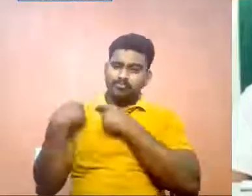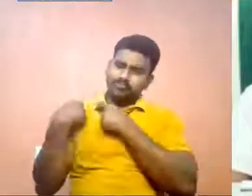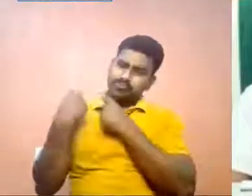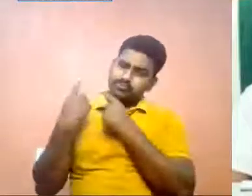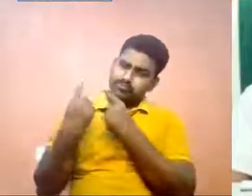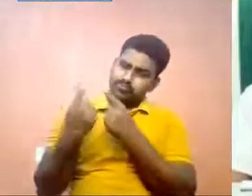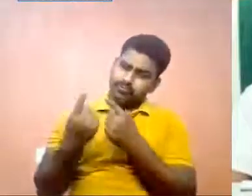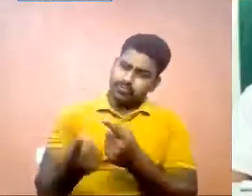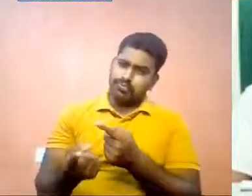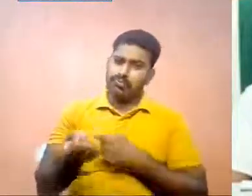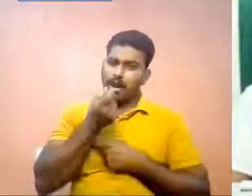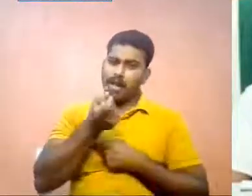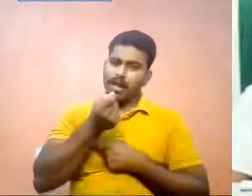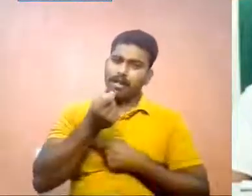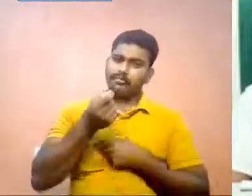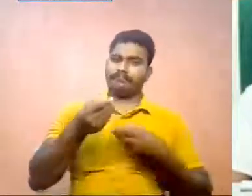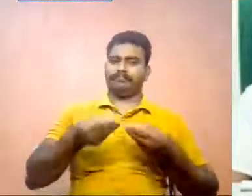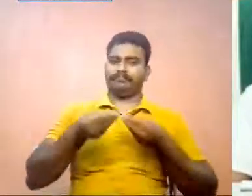സന്നദ്ധം പോർട്ടലിലേക്ക്